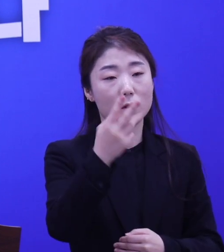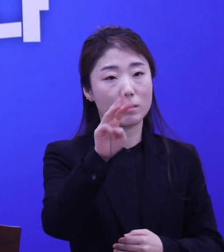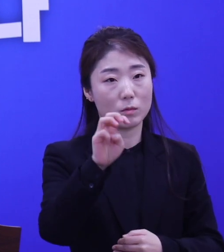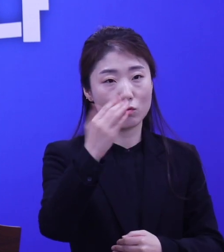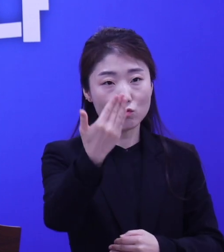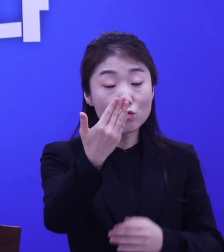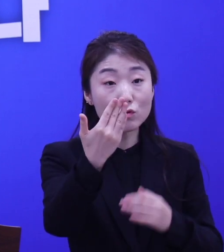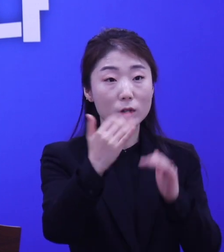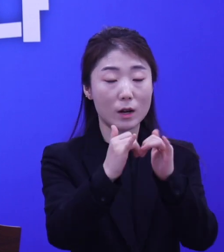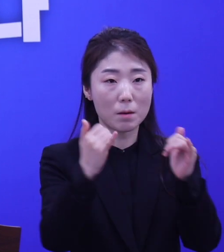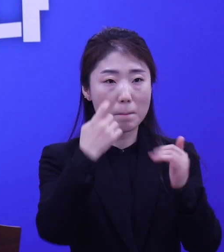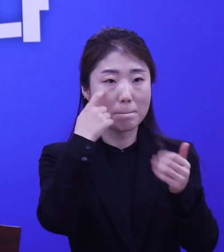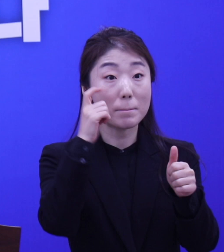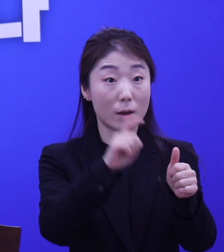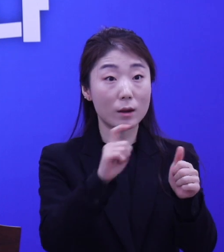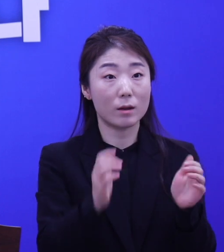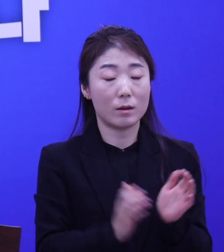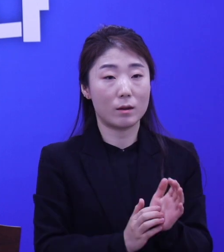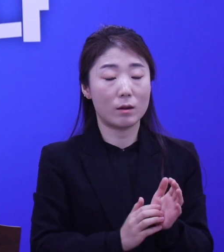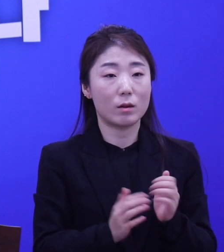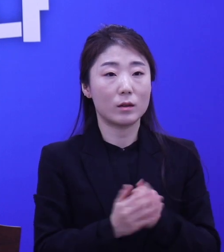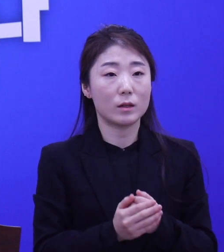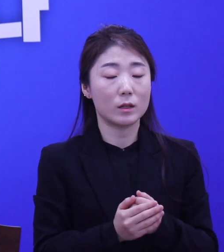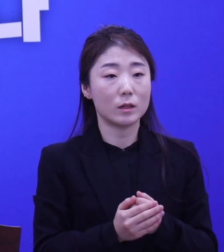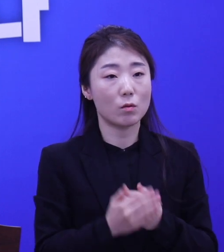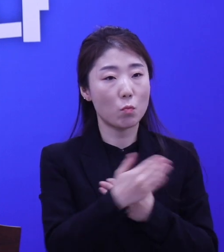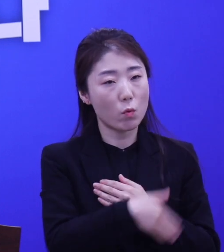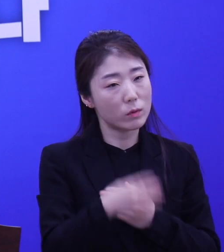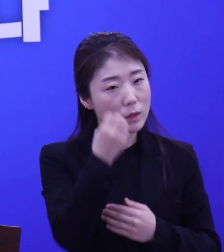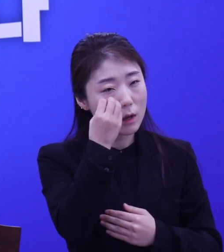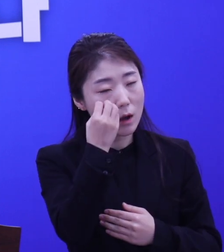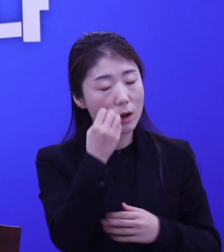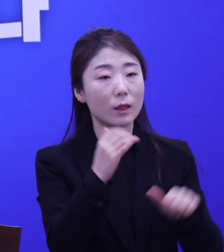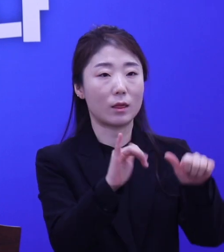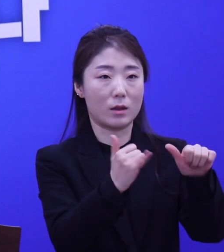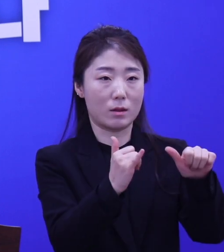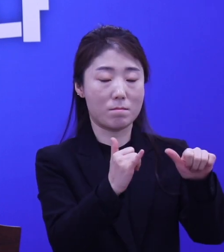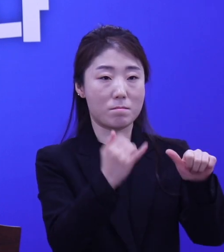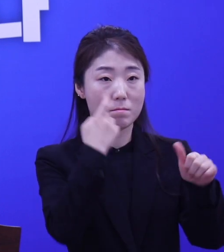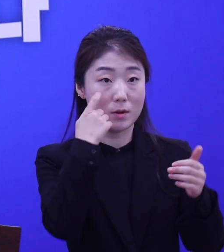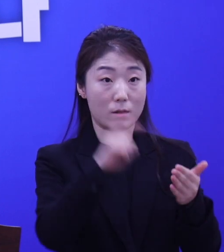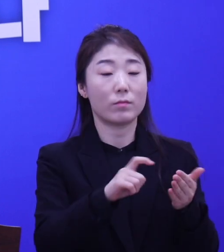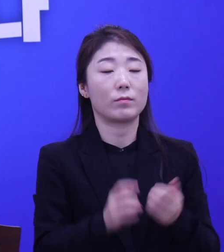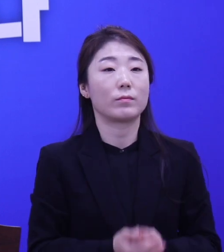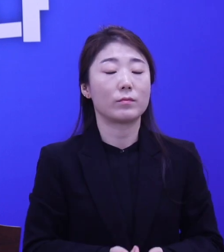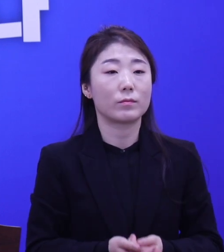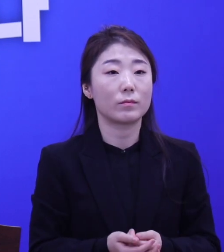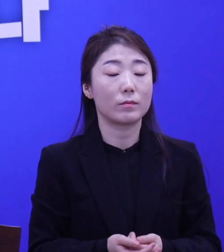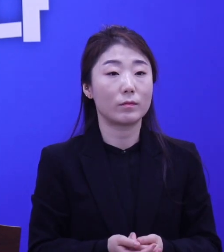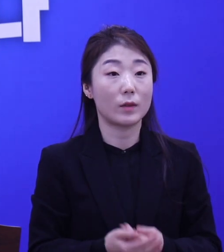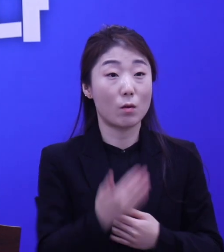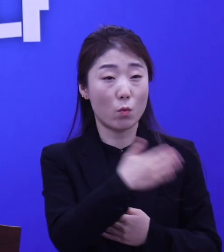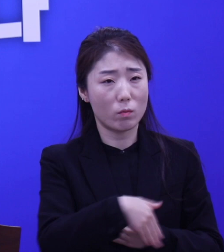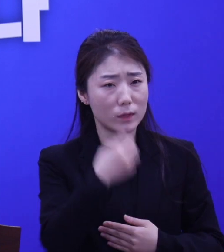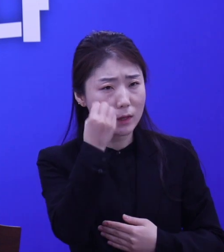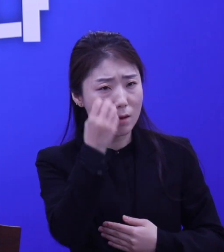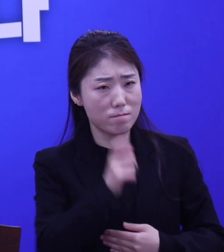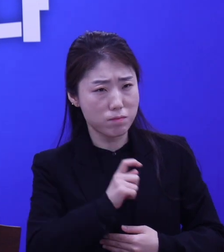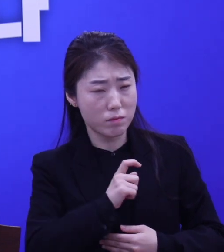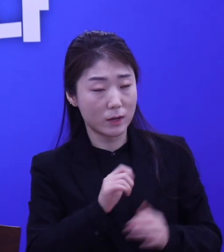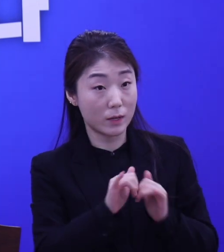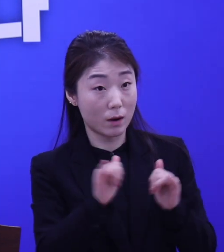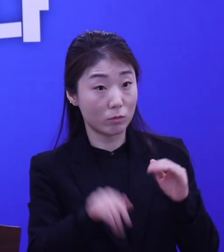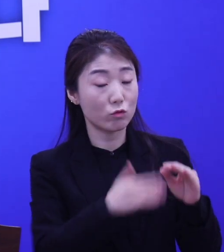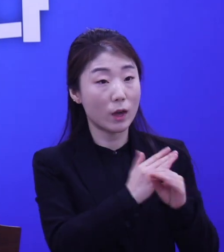1739명을 파악하였고 이 중 유증상자는 5명임을 확인하였습니다. 유증상자 5명 중